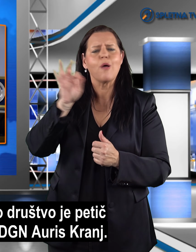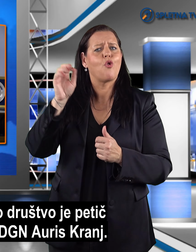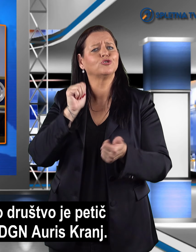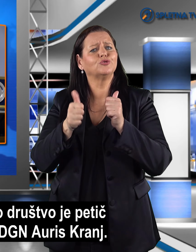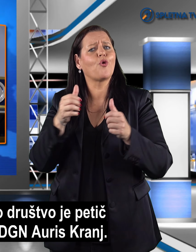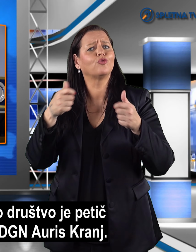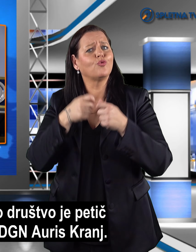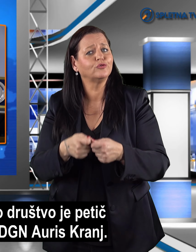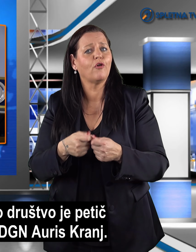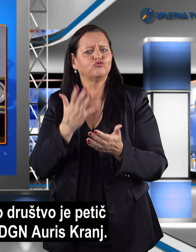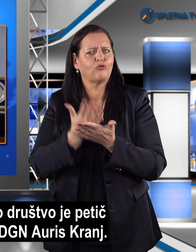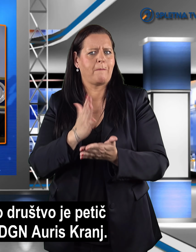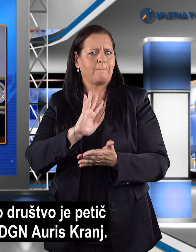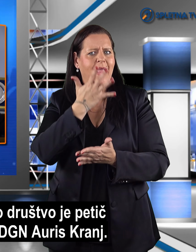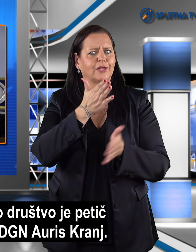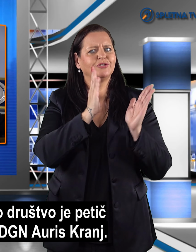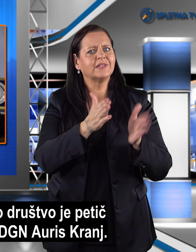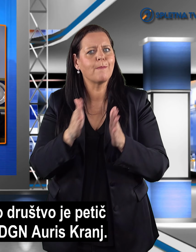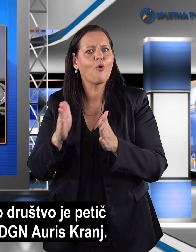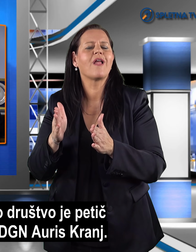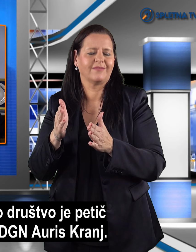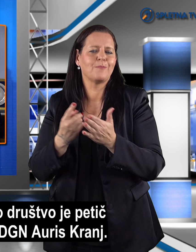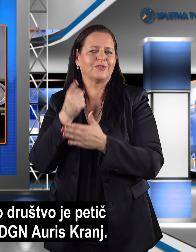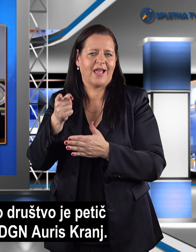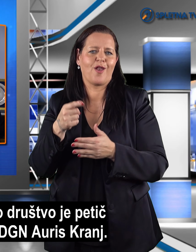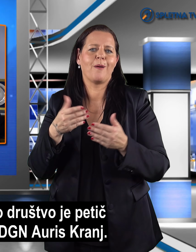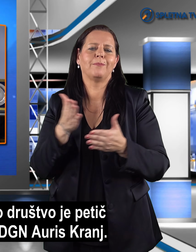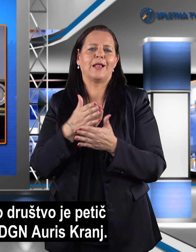Najboljše športno društvo je 5. zapored postal MDGN Auris Kranj.